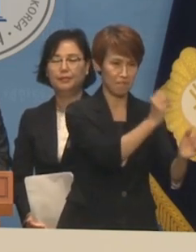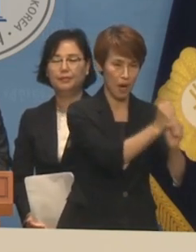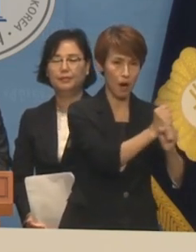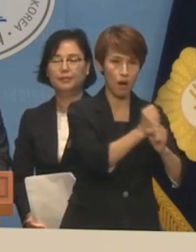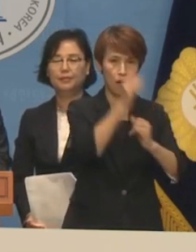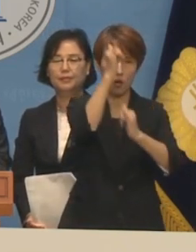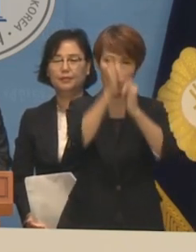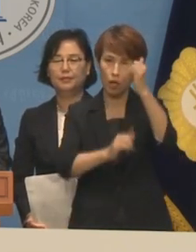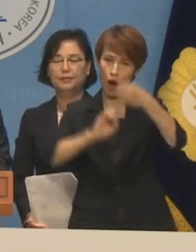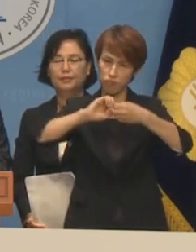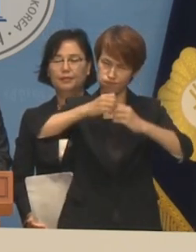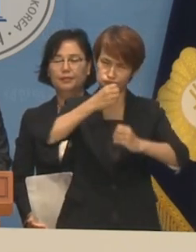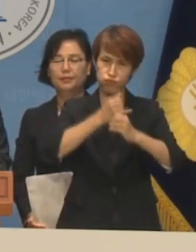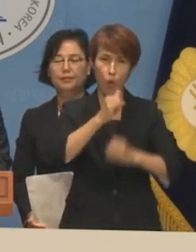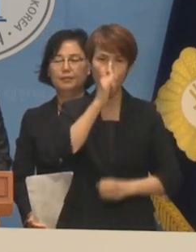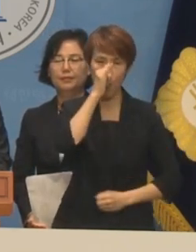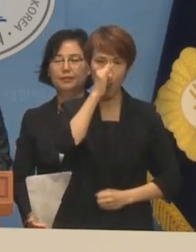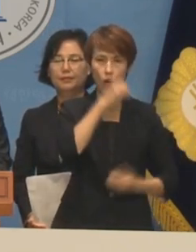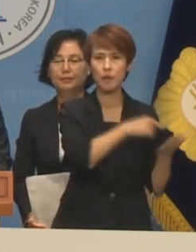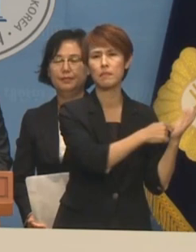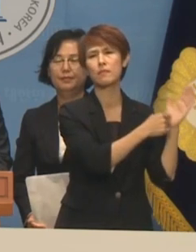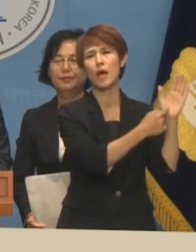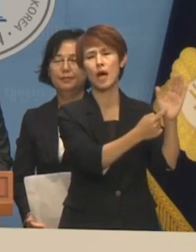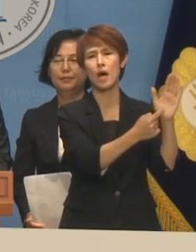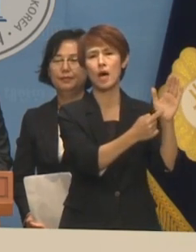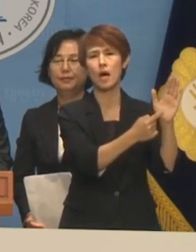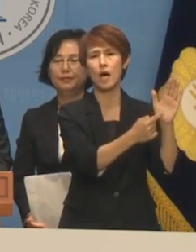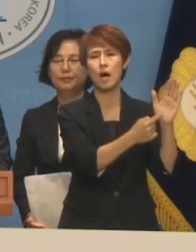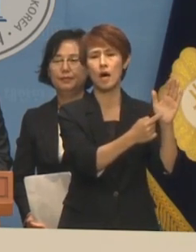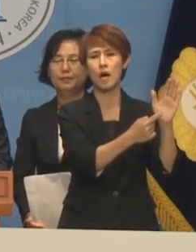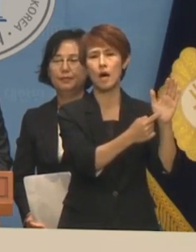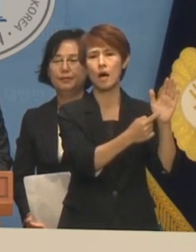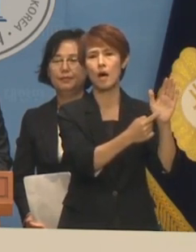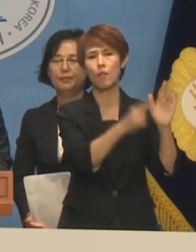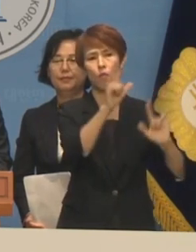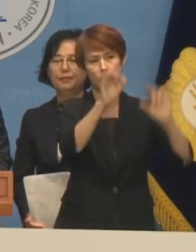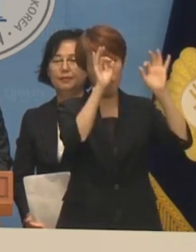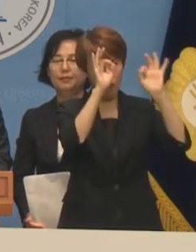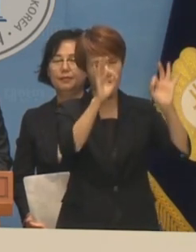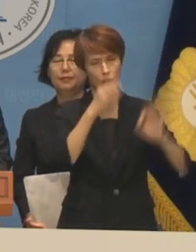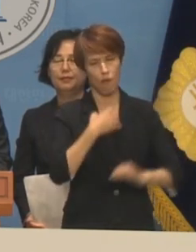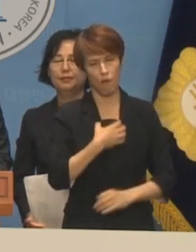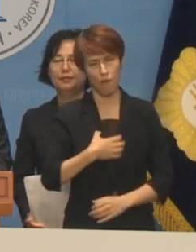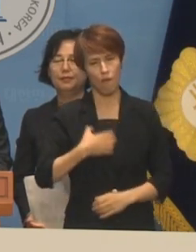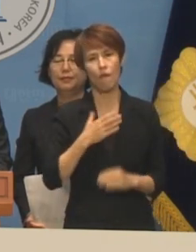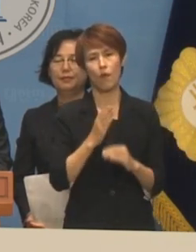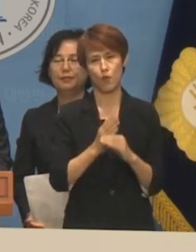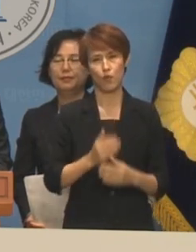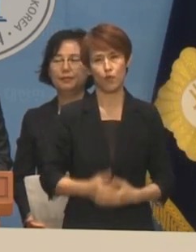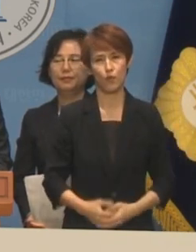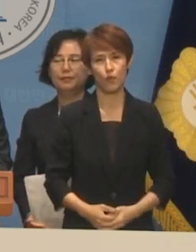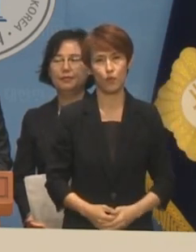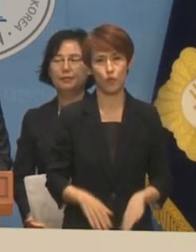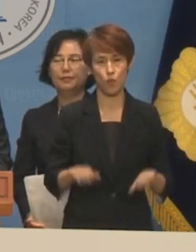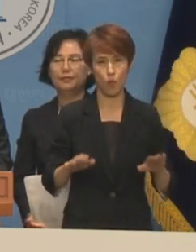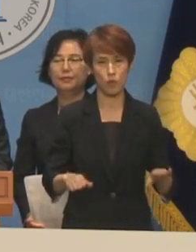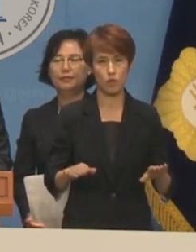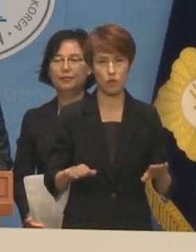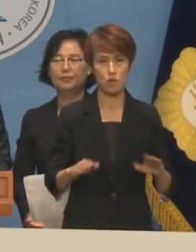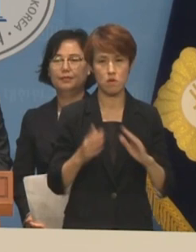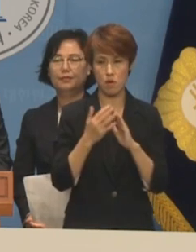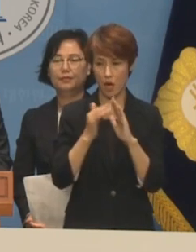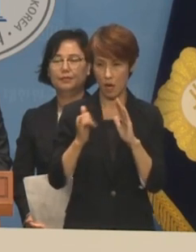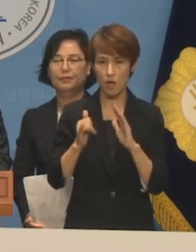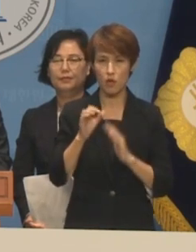왜곡하는 용역을 발주를 하고 그런 시도를 보이고 있어서 우려가 많은데, 이렇게 여순 유족회에서